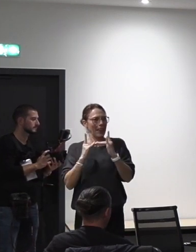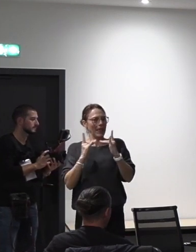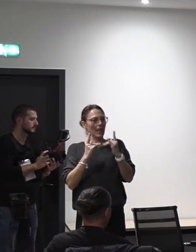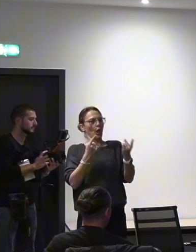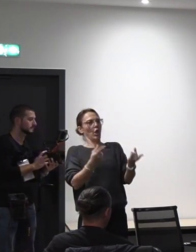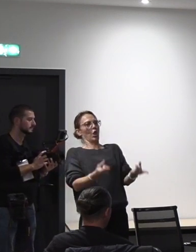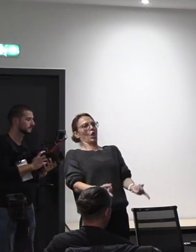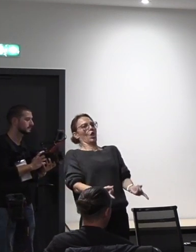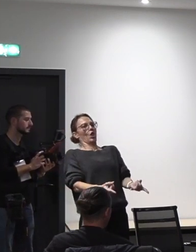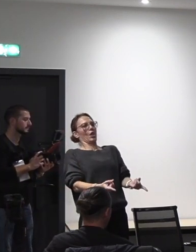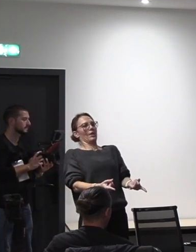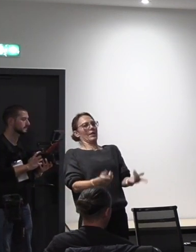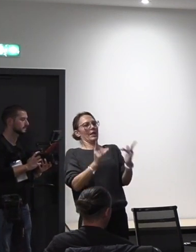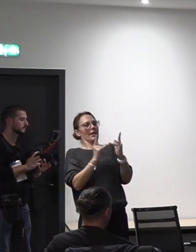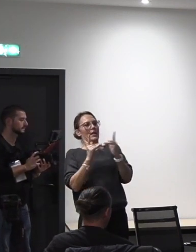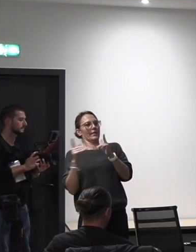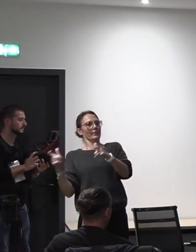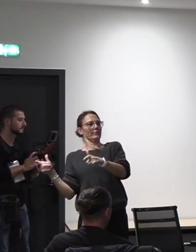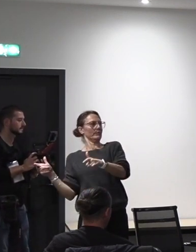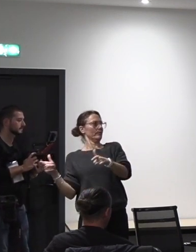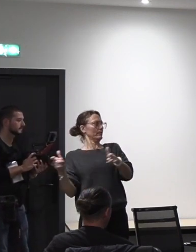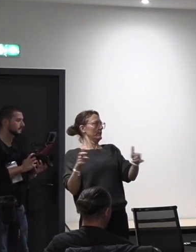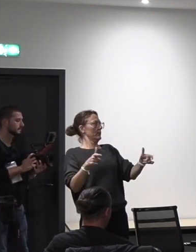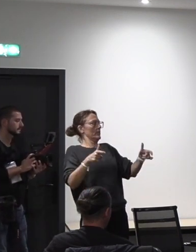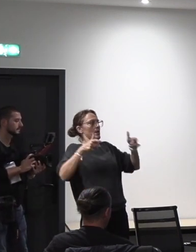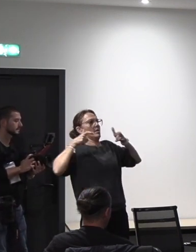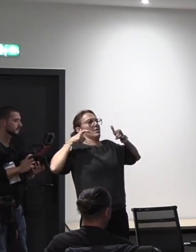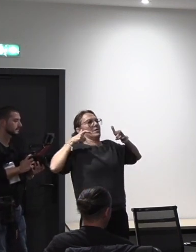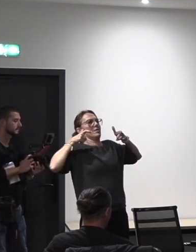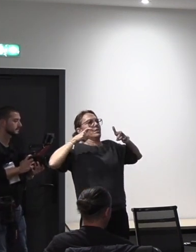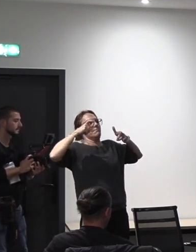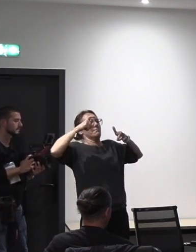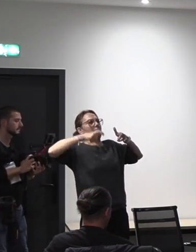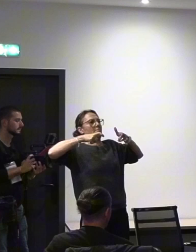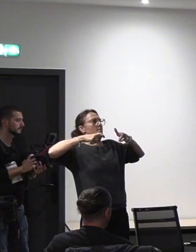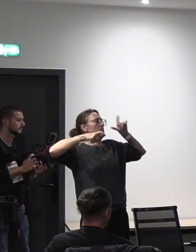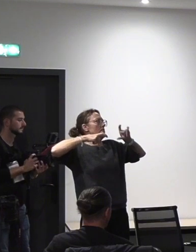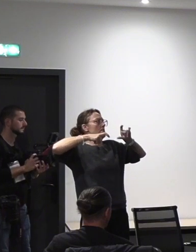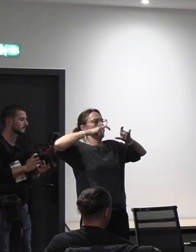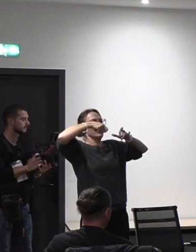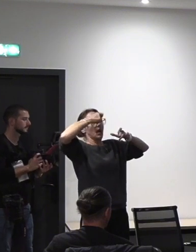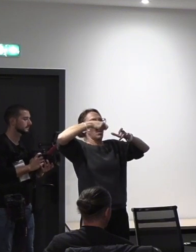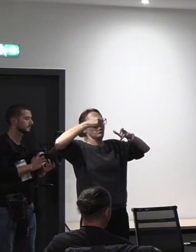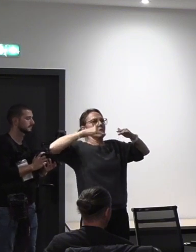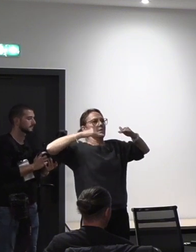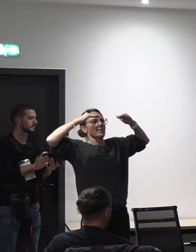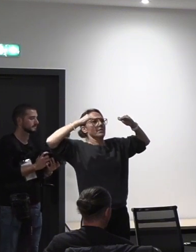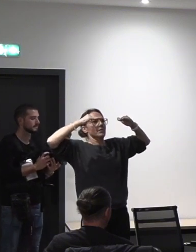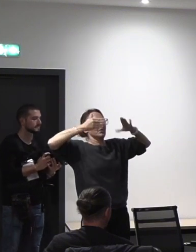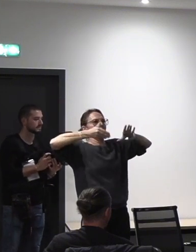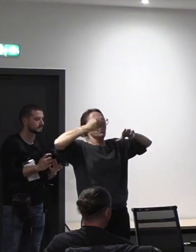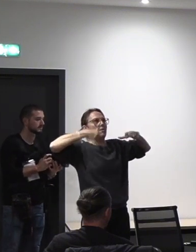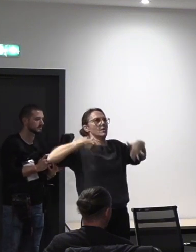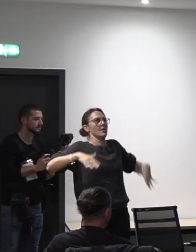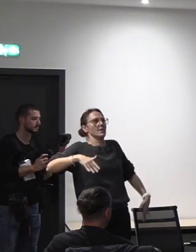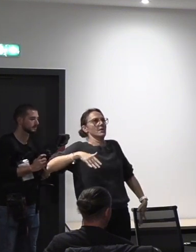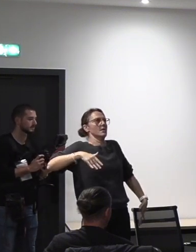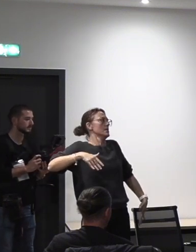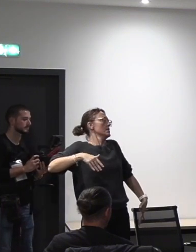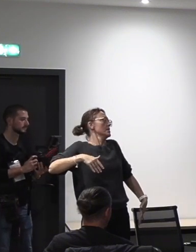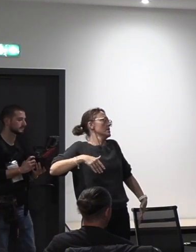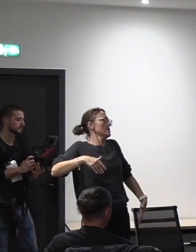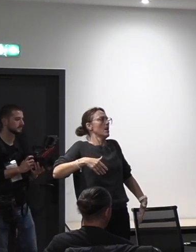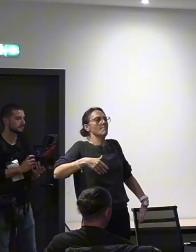à 160 degrés, la tablette ici, avec la biscotte, le yaourt et la tranche de jambon. Vous avez compris comment ça s'est